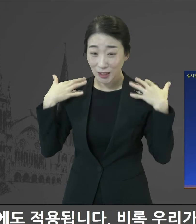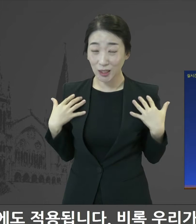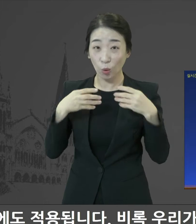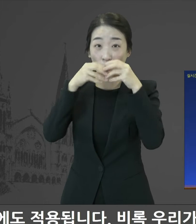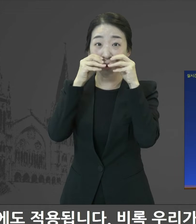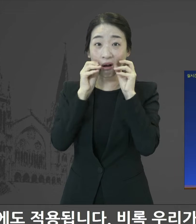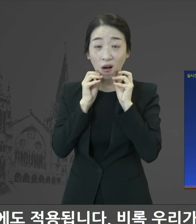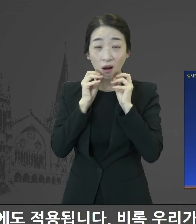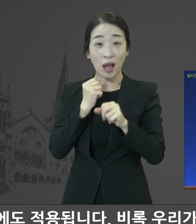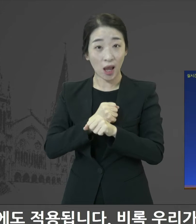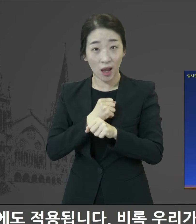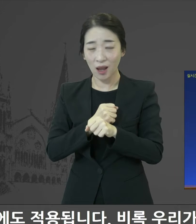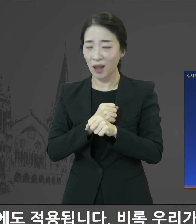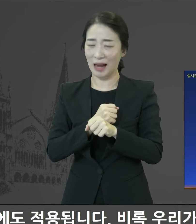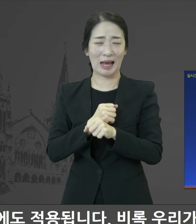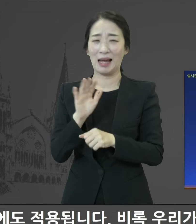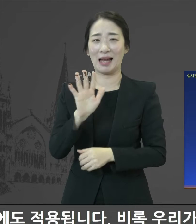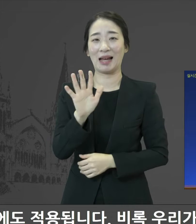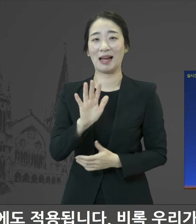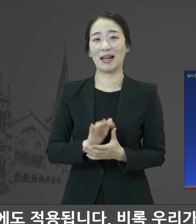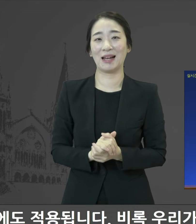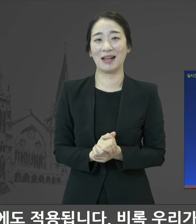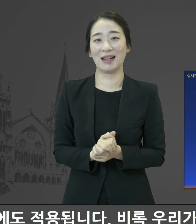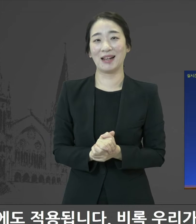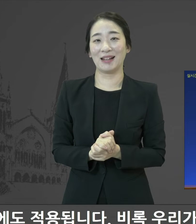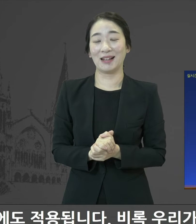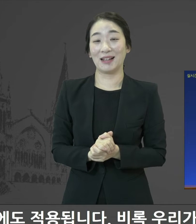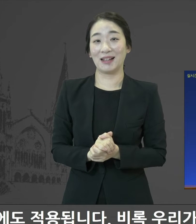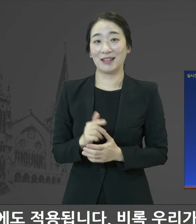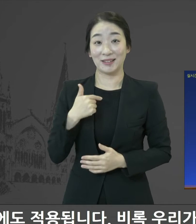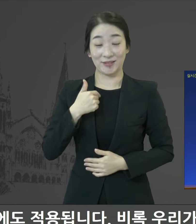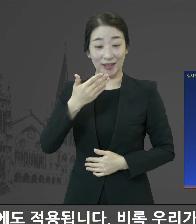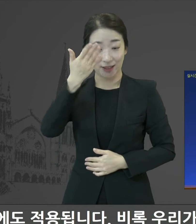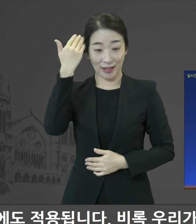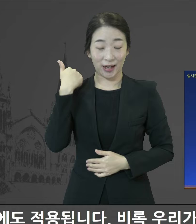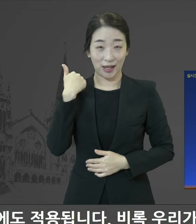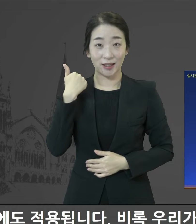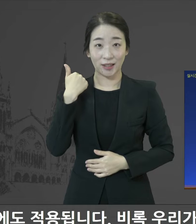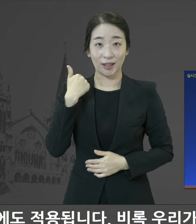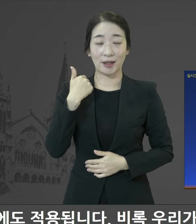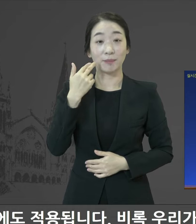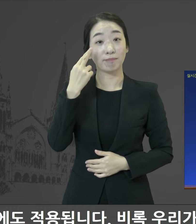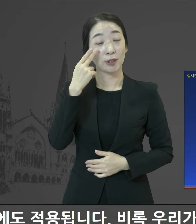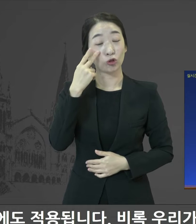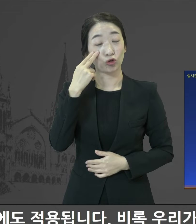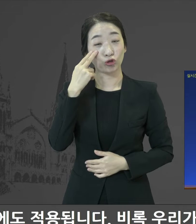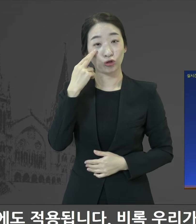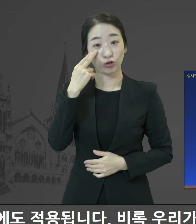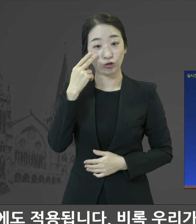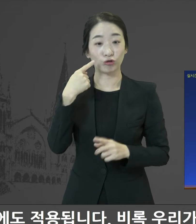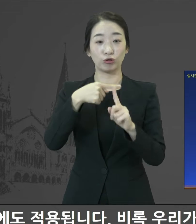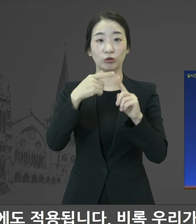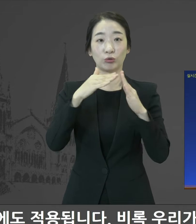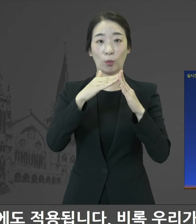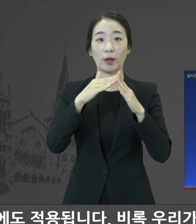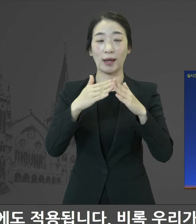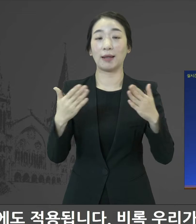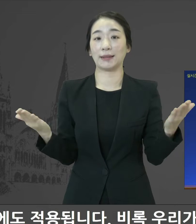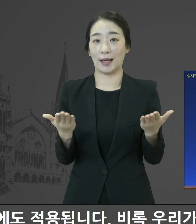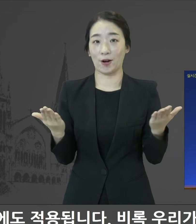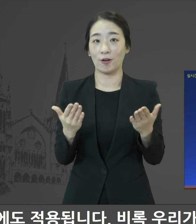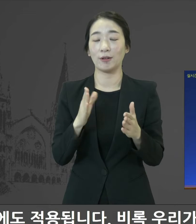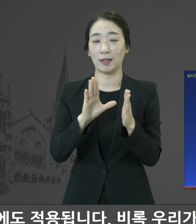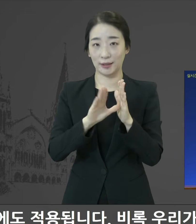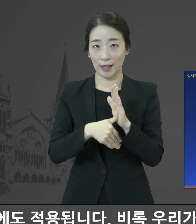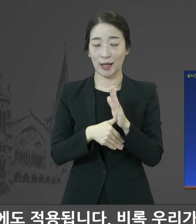캐나다 토론토에 살던 시절이었는데요, 한인들 있는 한인타운에 가니까 이 미장원이